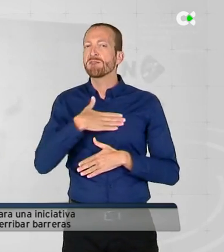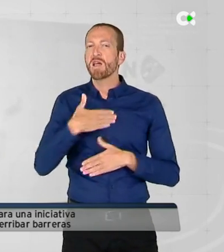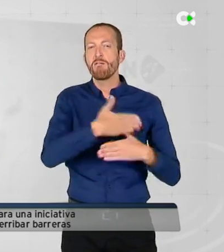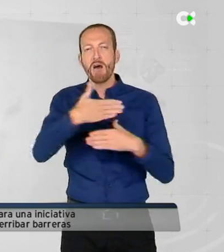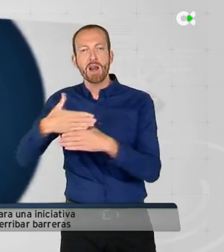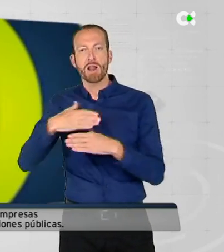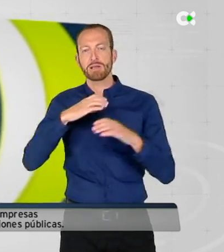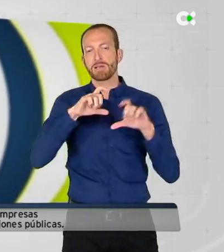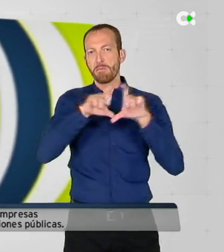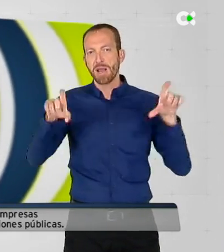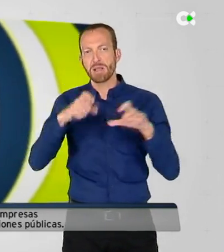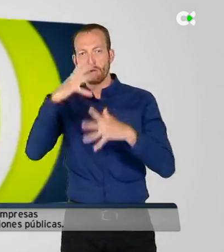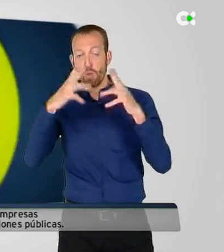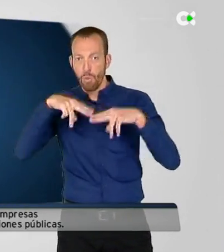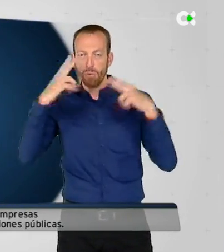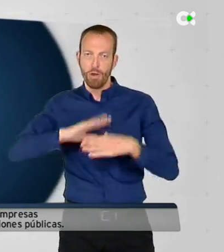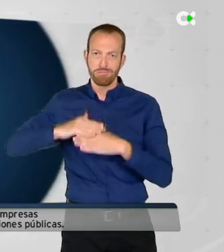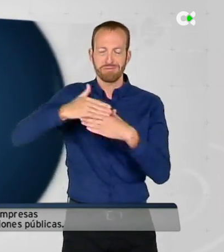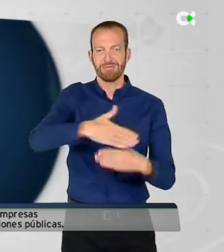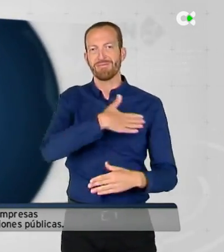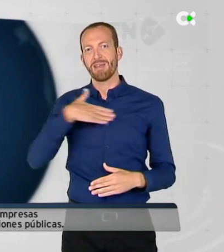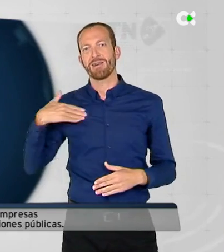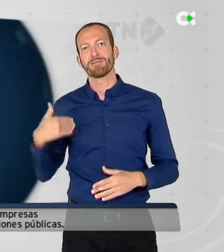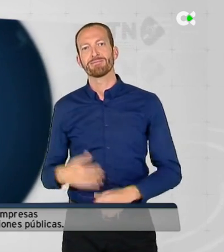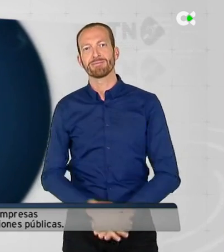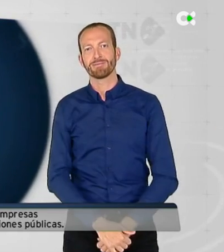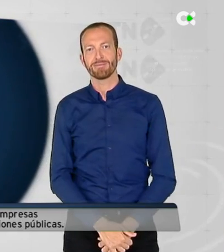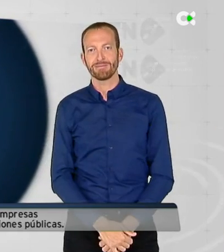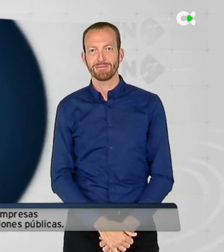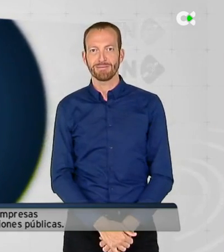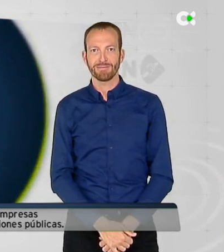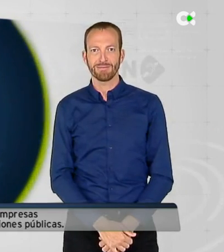derribar barreras en las empresas y administraciones públicas.